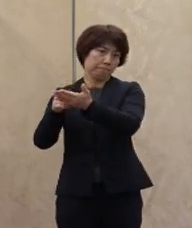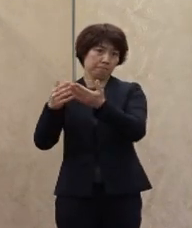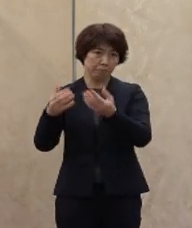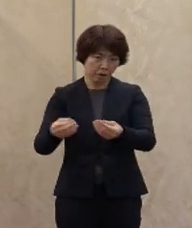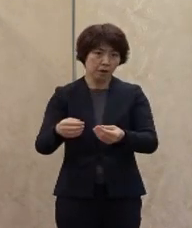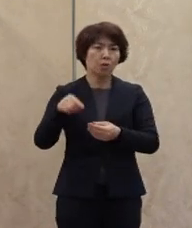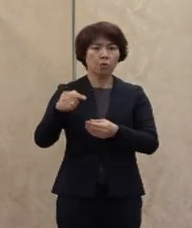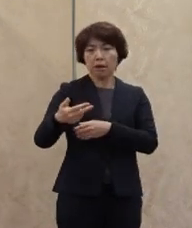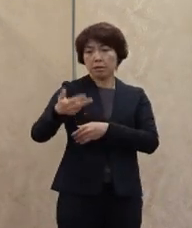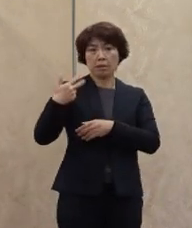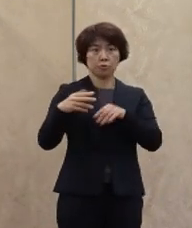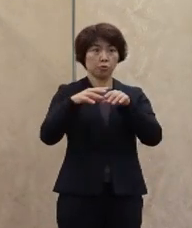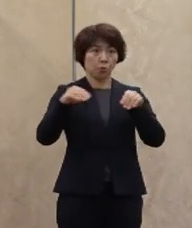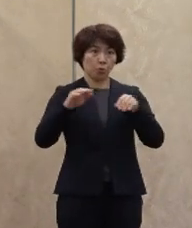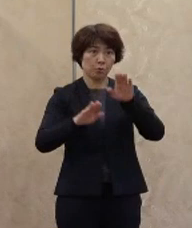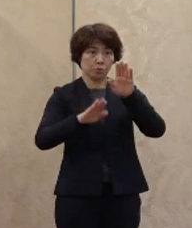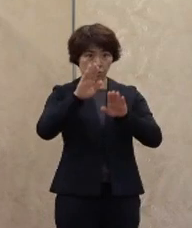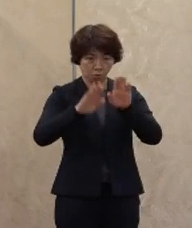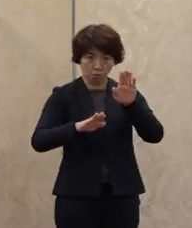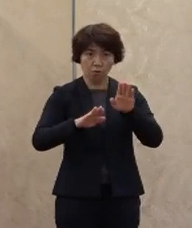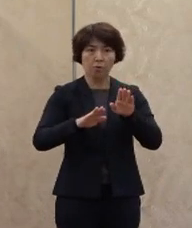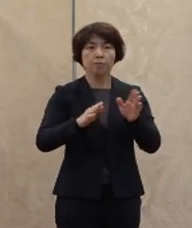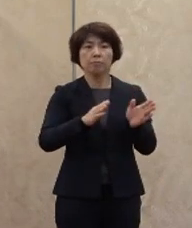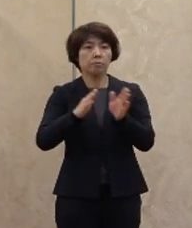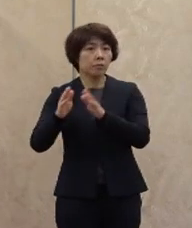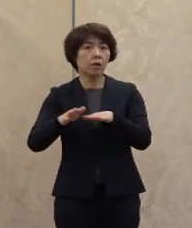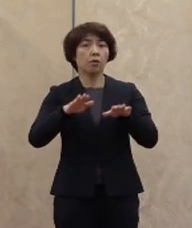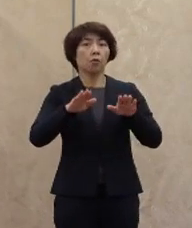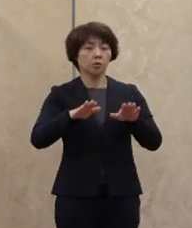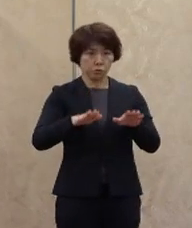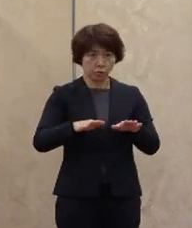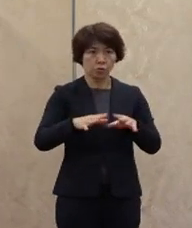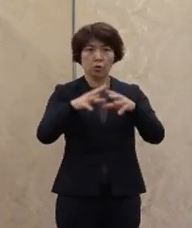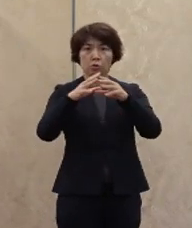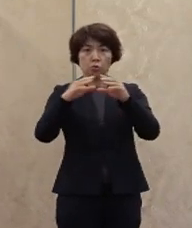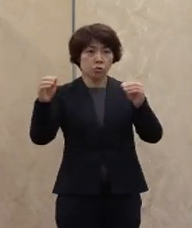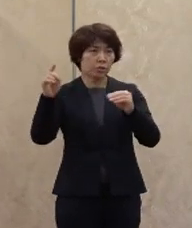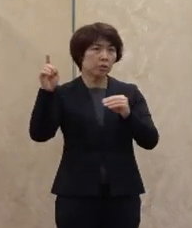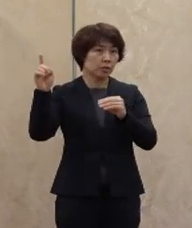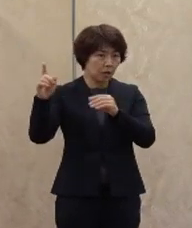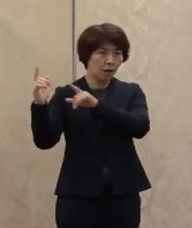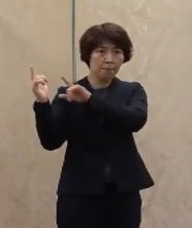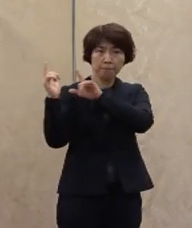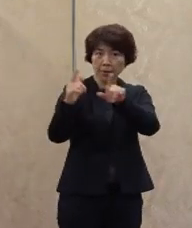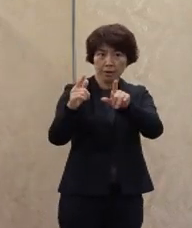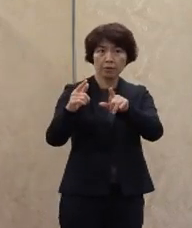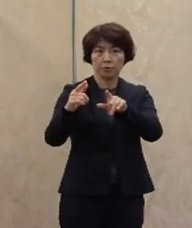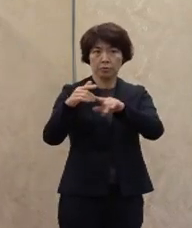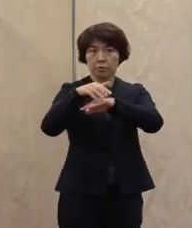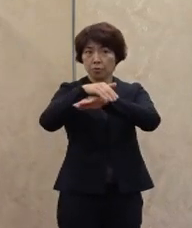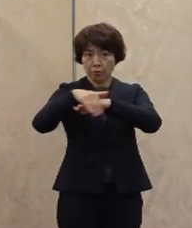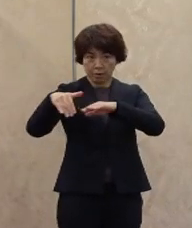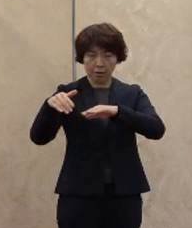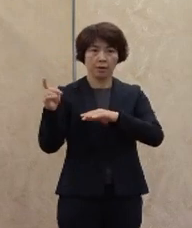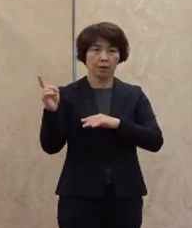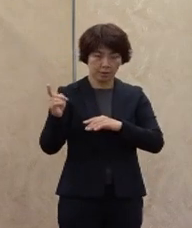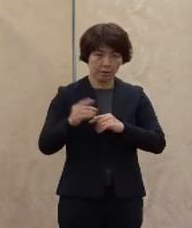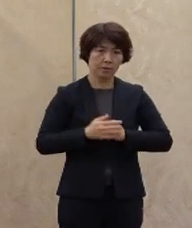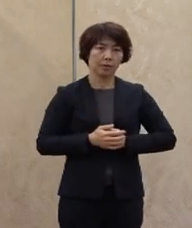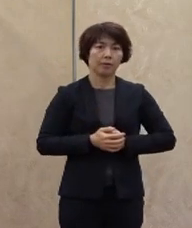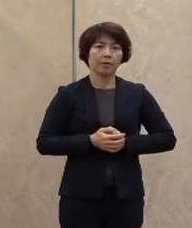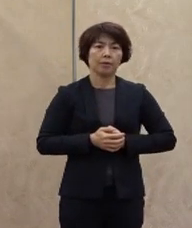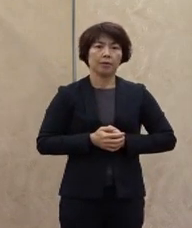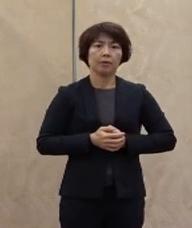日になります。そして本日国において緊急事態宣言が発令されるということになるということであ